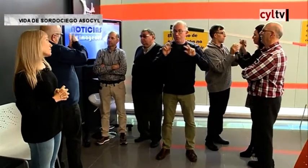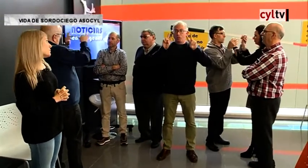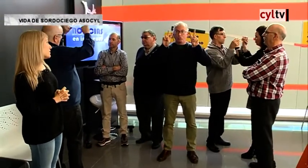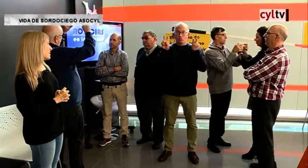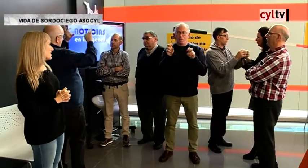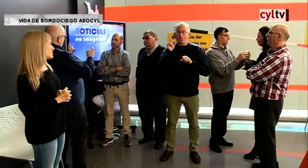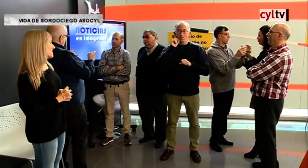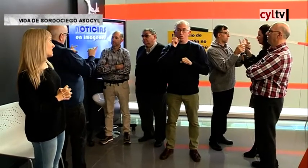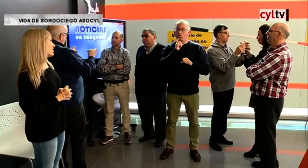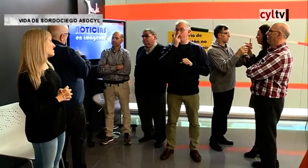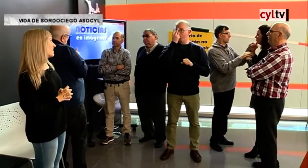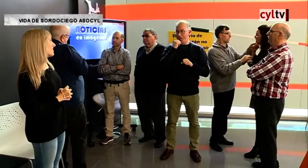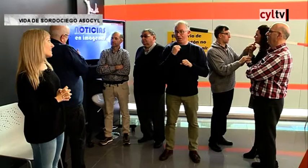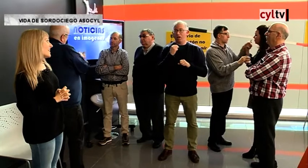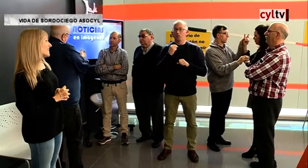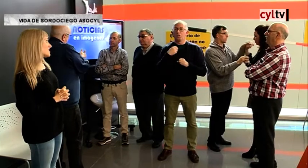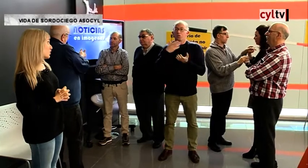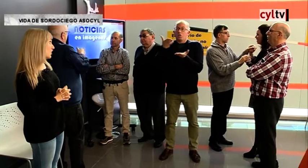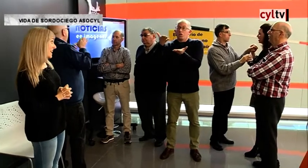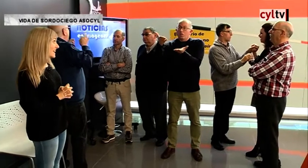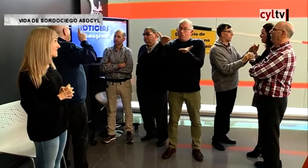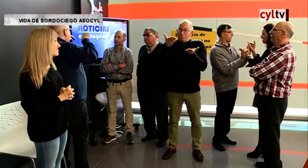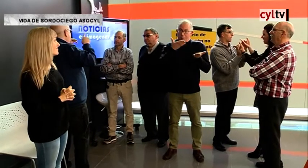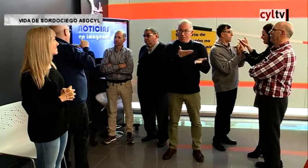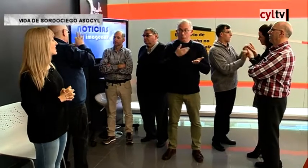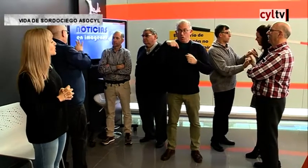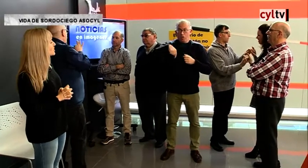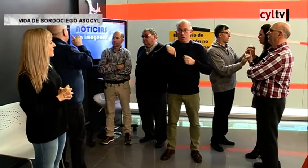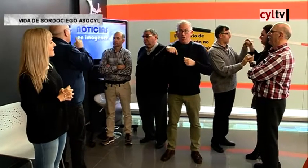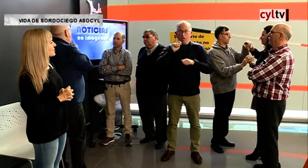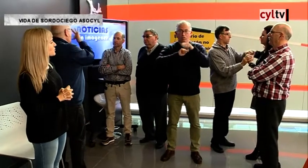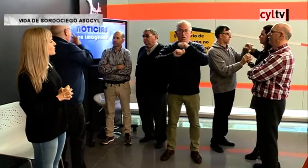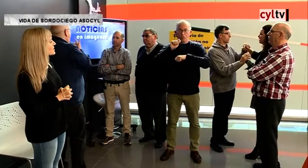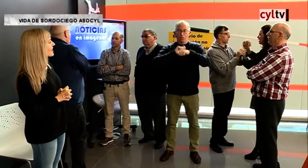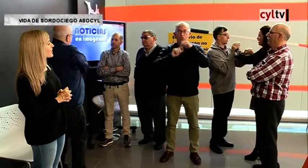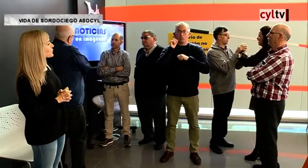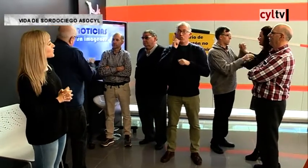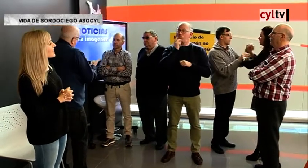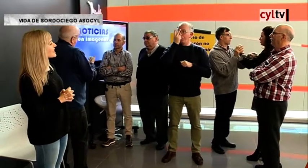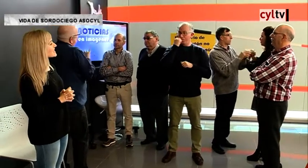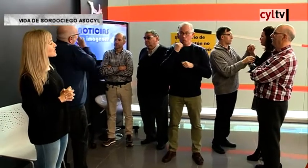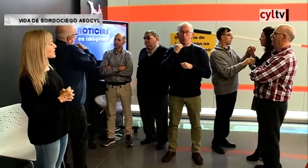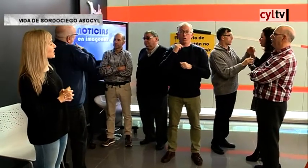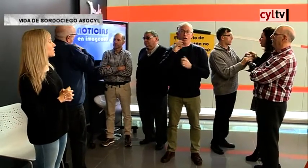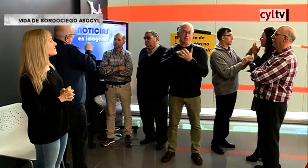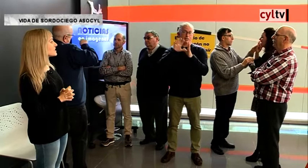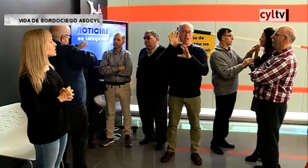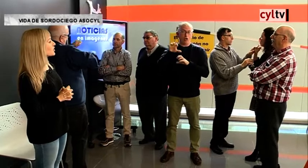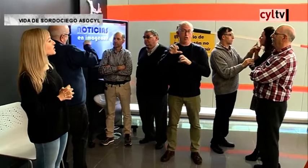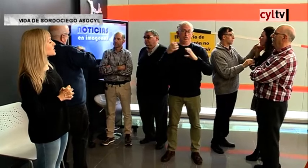por habernos seguido acerca de la sordoceguera. Y os invitamos a que conozcáis la Asociación de Sordociegos de